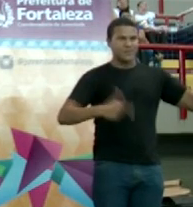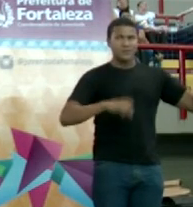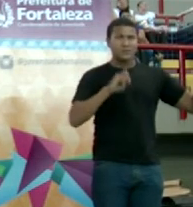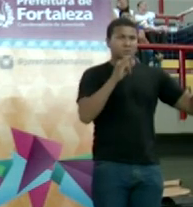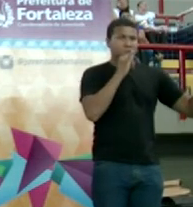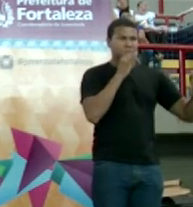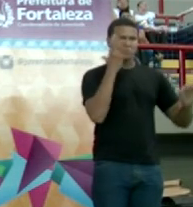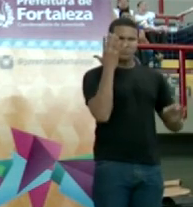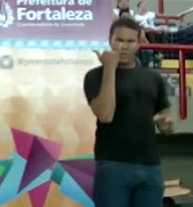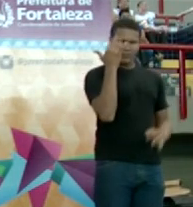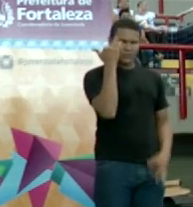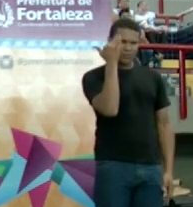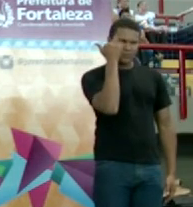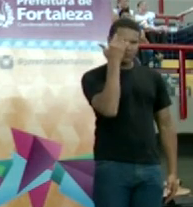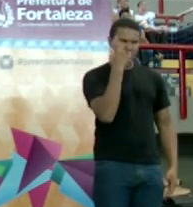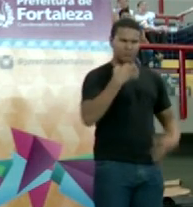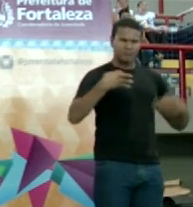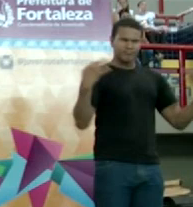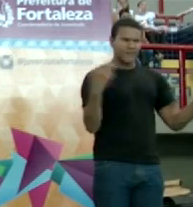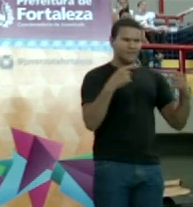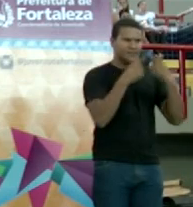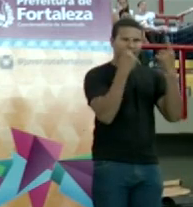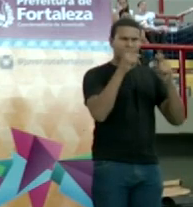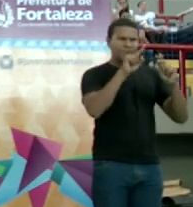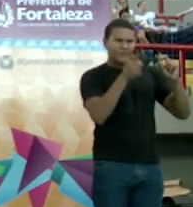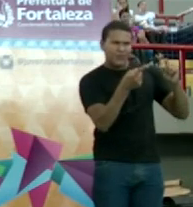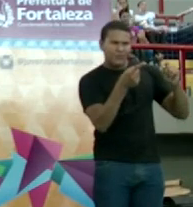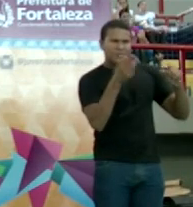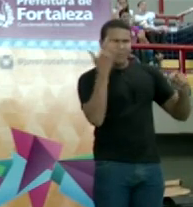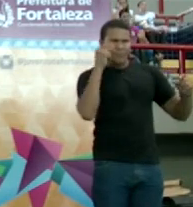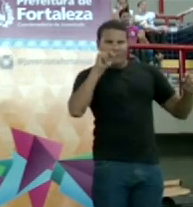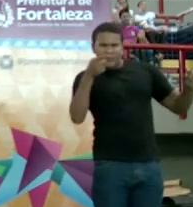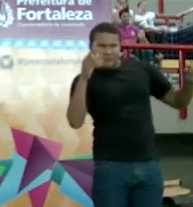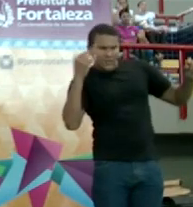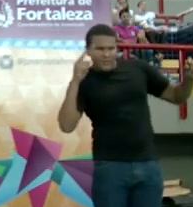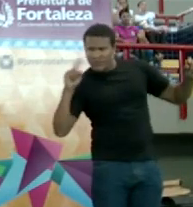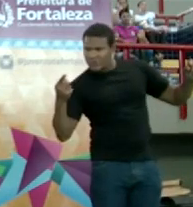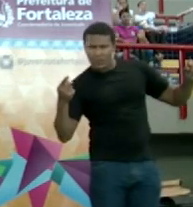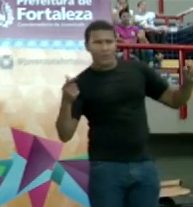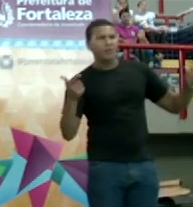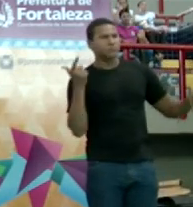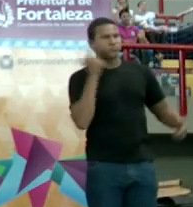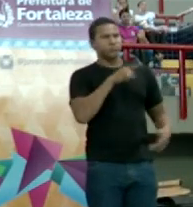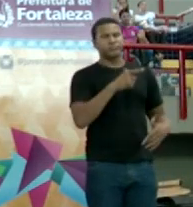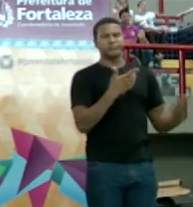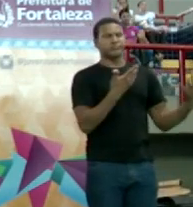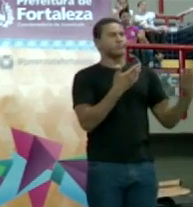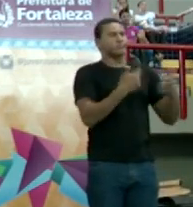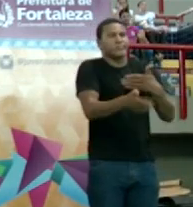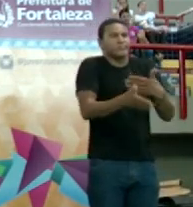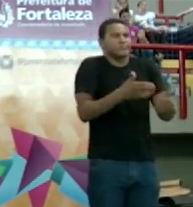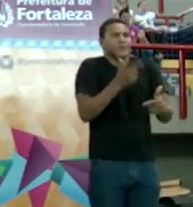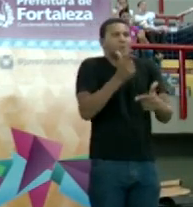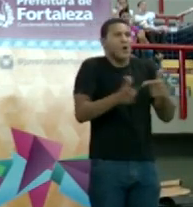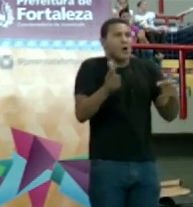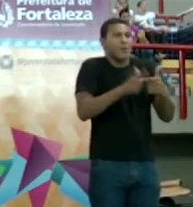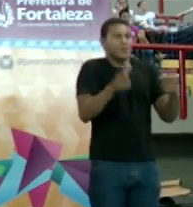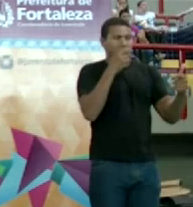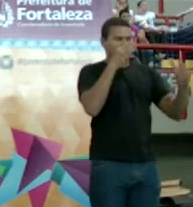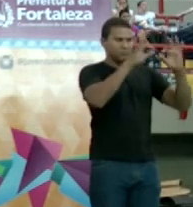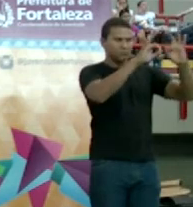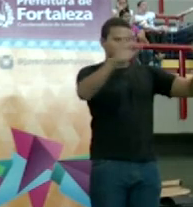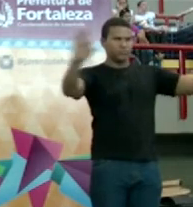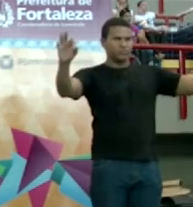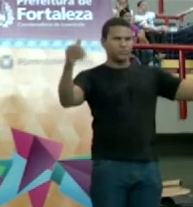uma frase longa, sem problema. O problema é porque a maioria que escreve frase longa erra